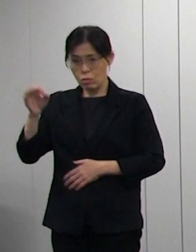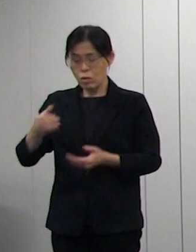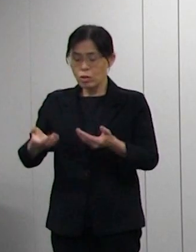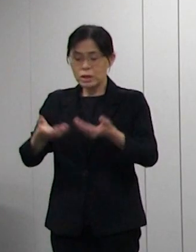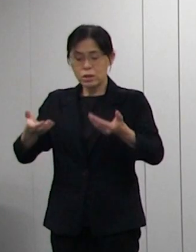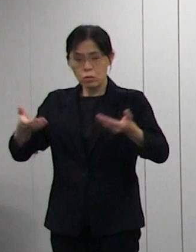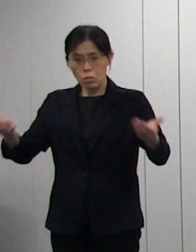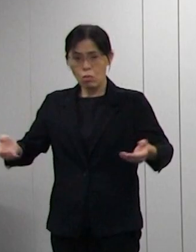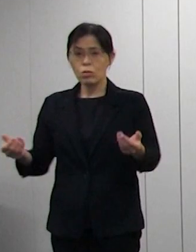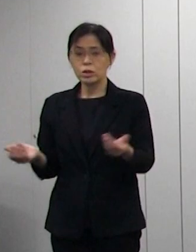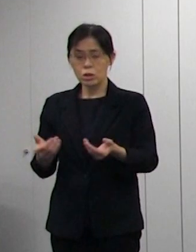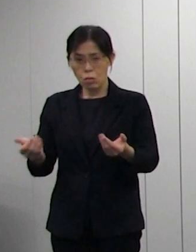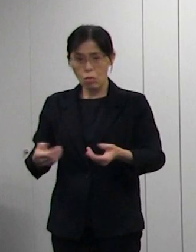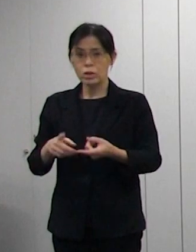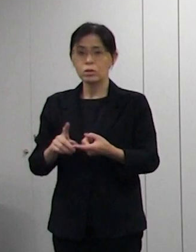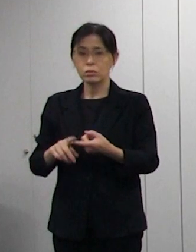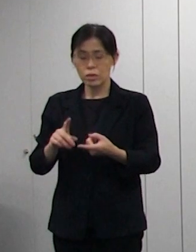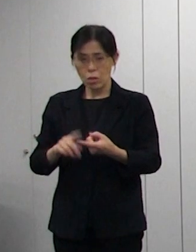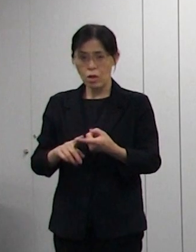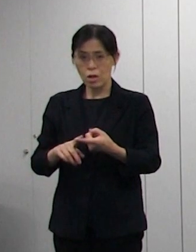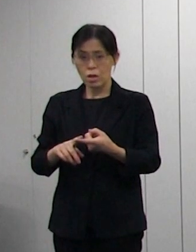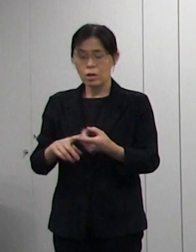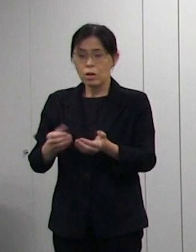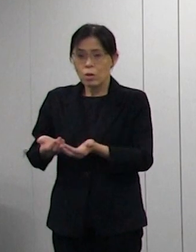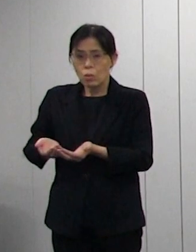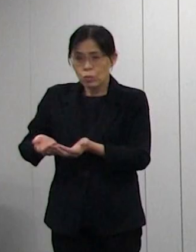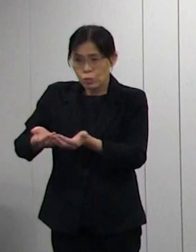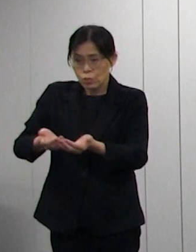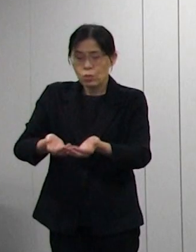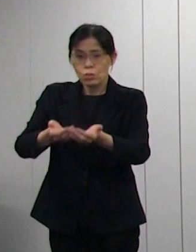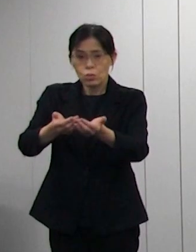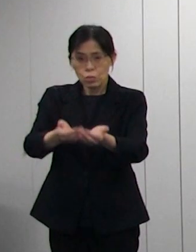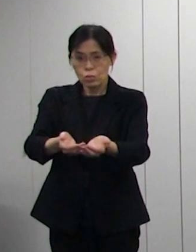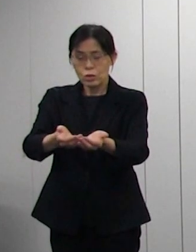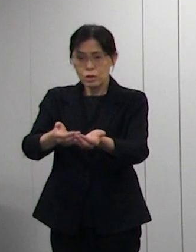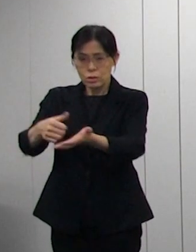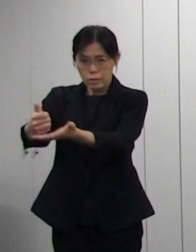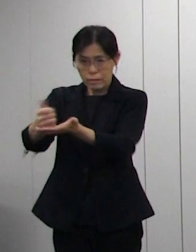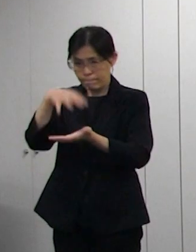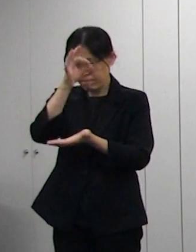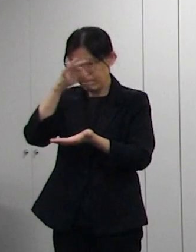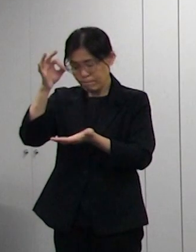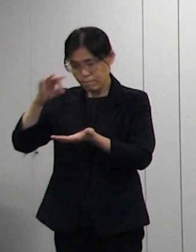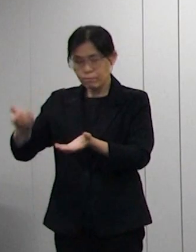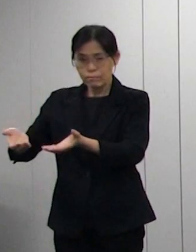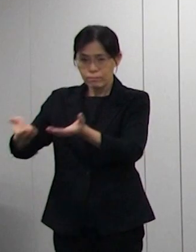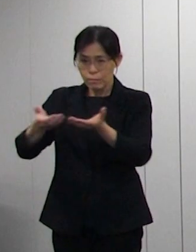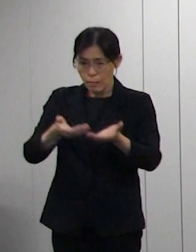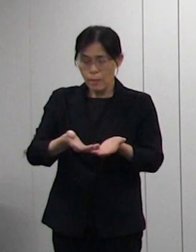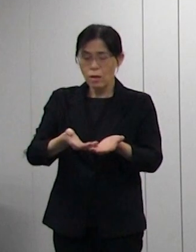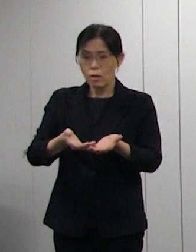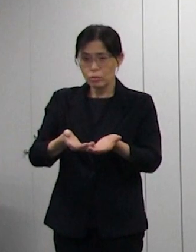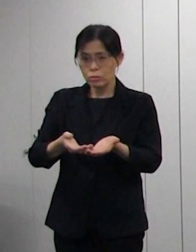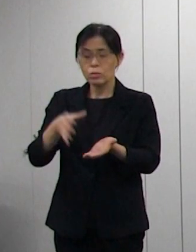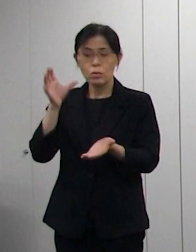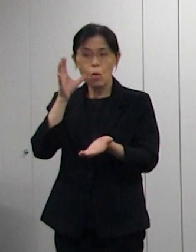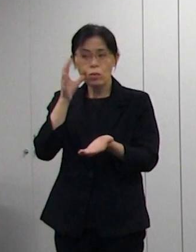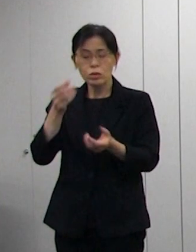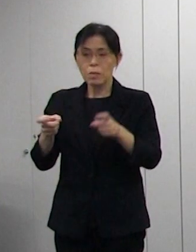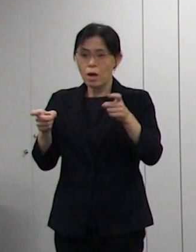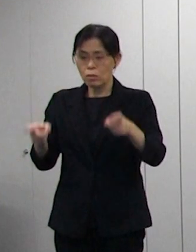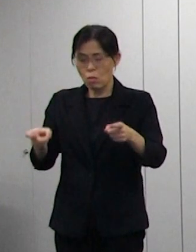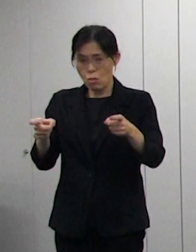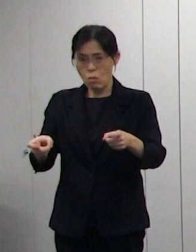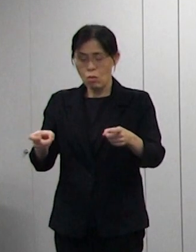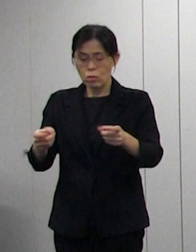観光振興事業については、クルーズ客船の寄港見込みに伴う細島港船舶